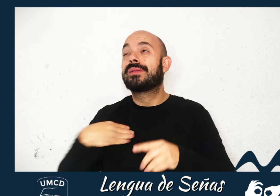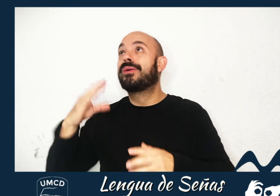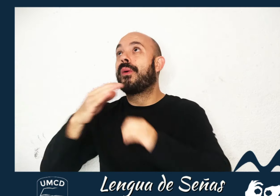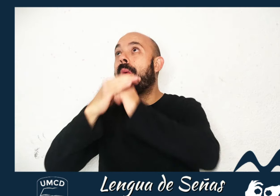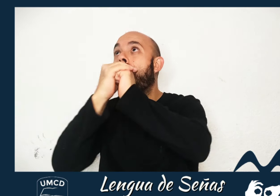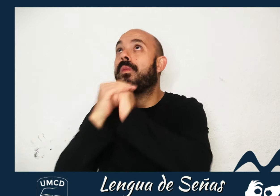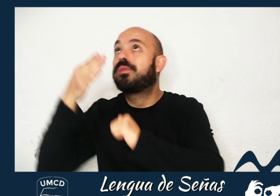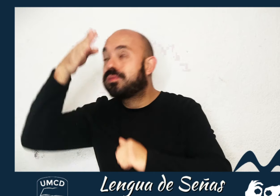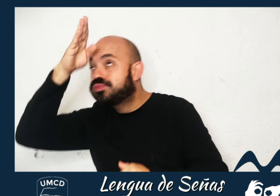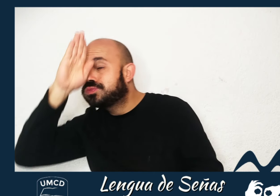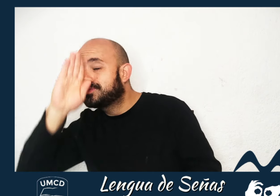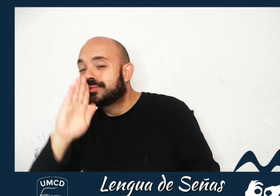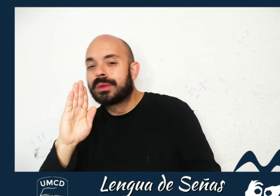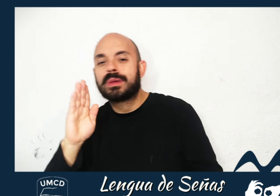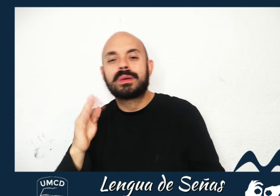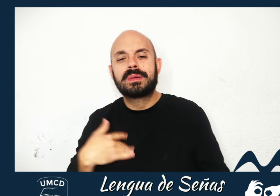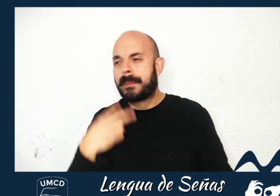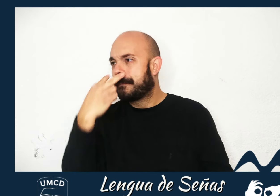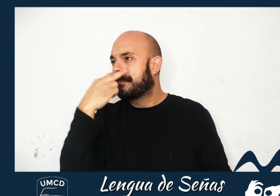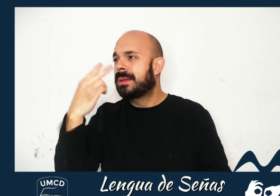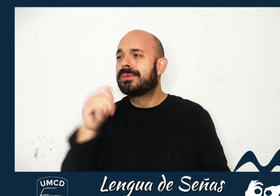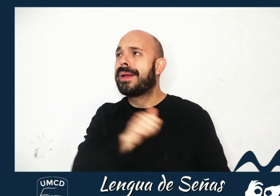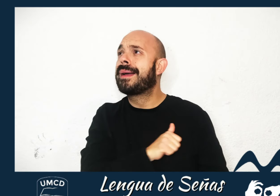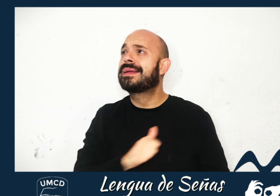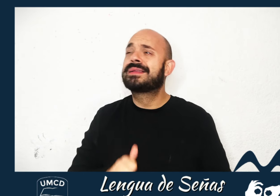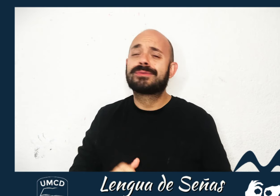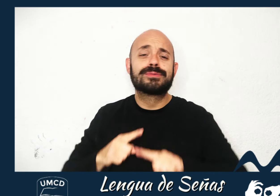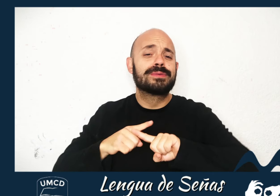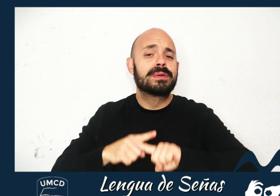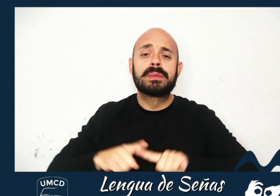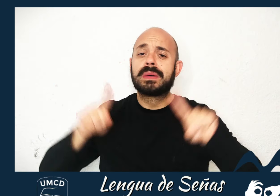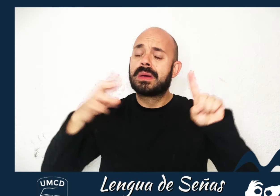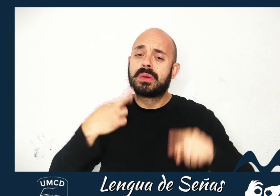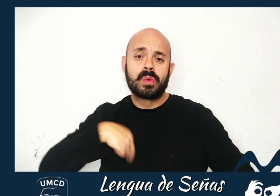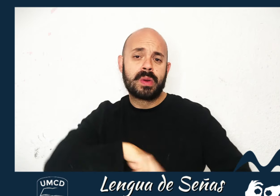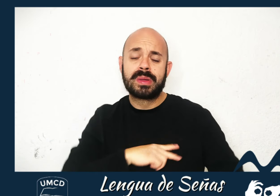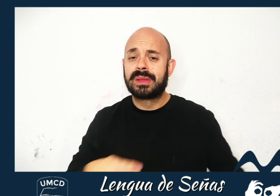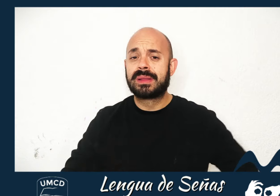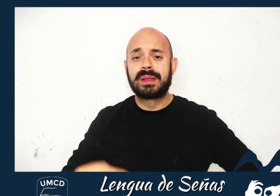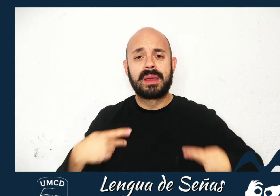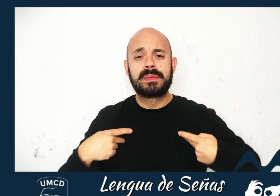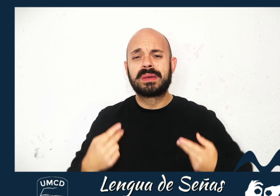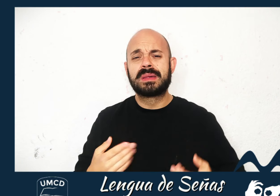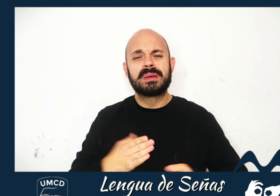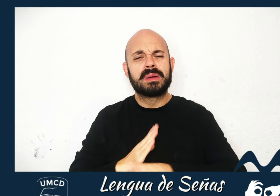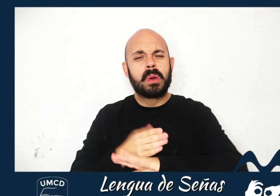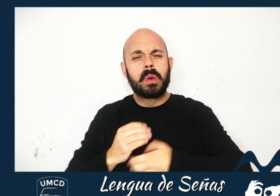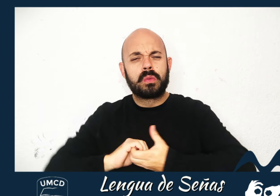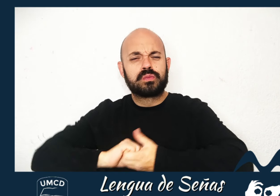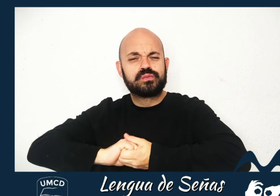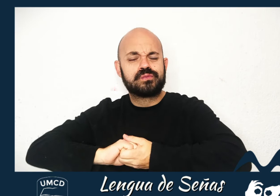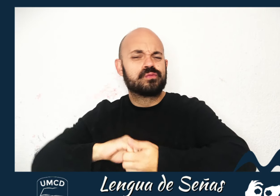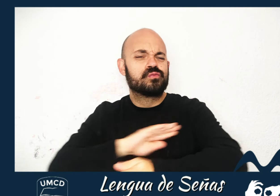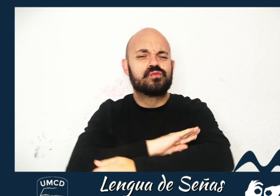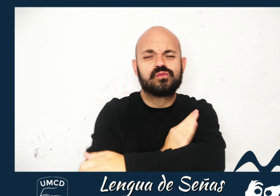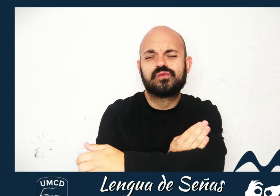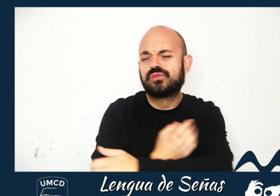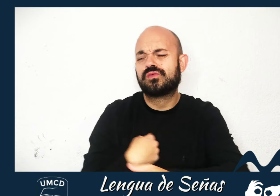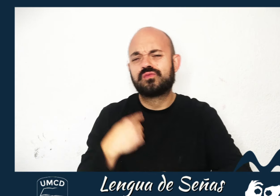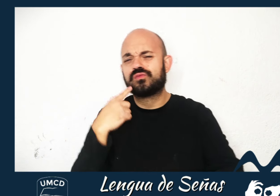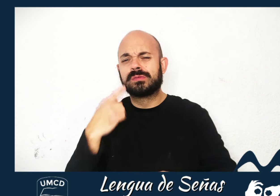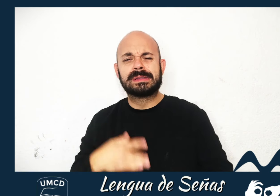de Dios, o sea, Dios se manifiesta de una manera más íntima con nosotros, esa comunión íntima se amplía y en ese instante